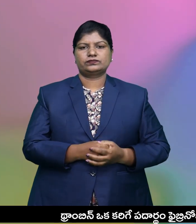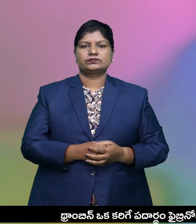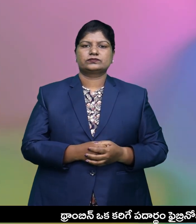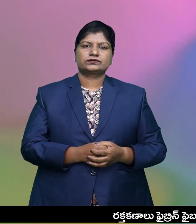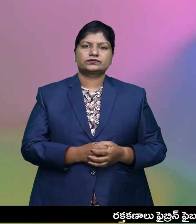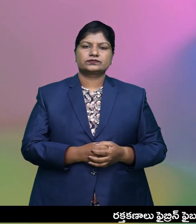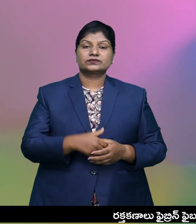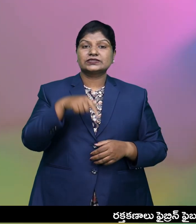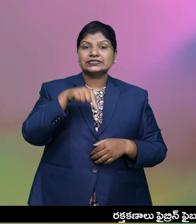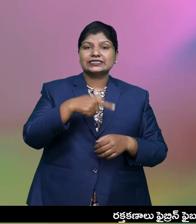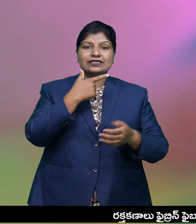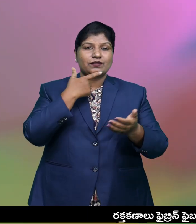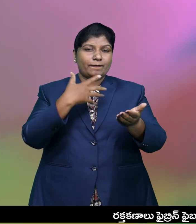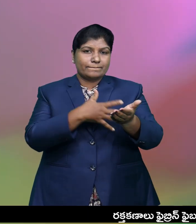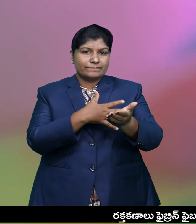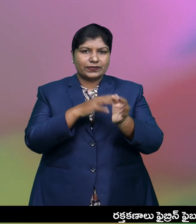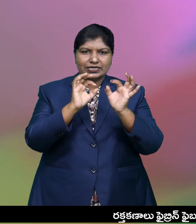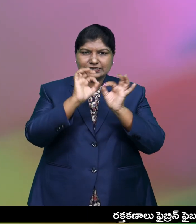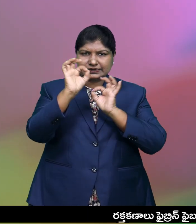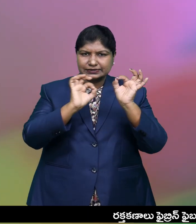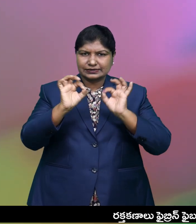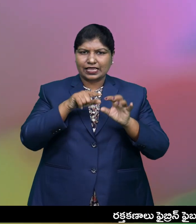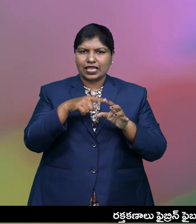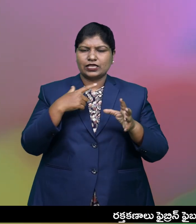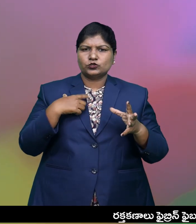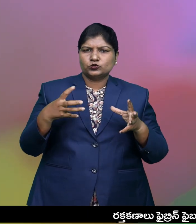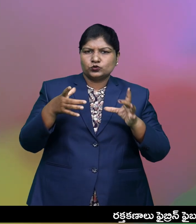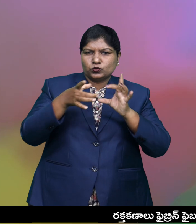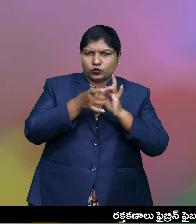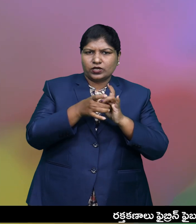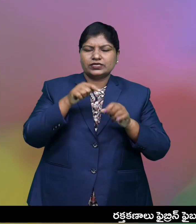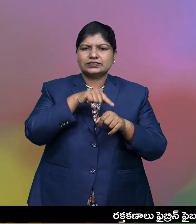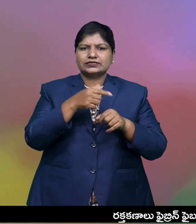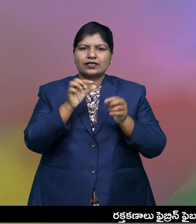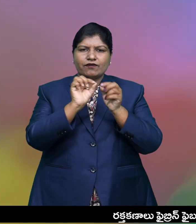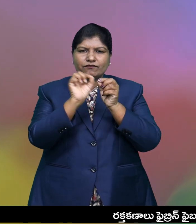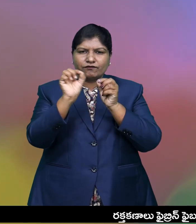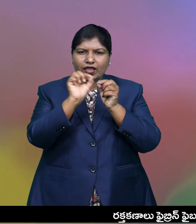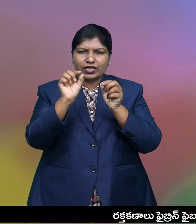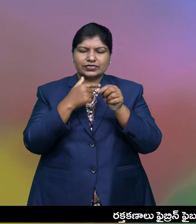రక్త కణాలు ఫైబ్రిన్ ఫైబర్స్తో చుట్టబడి గడ్డకట్టడాన్ని ఏర్పరుస్తాయి.